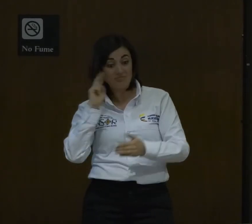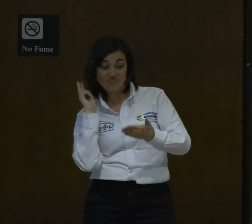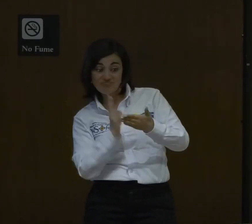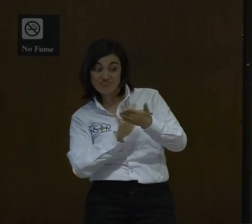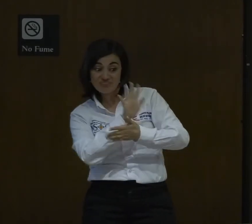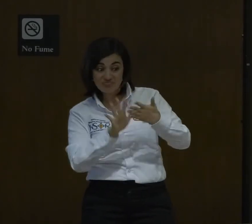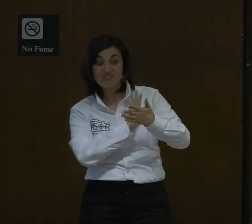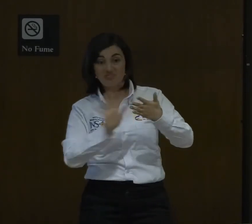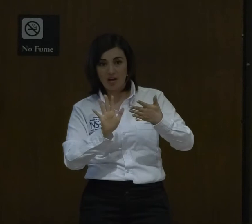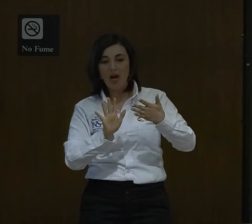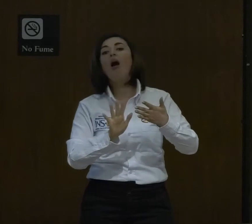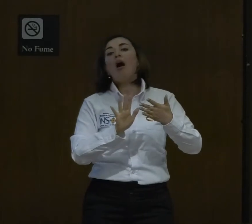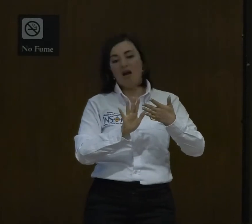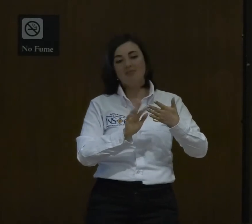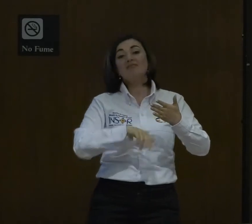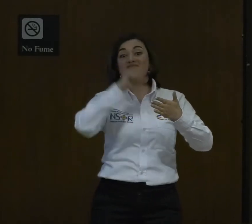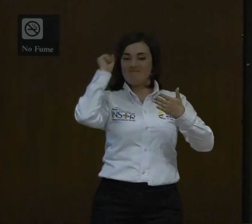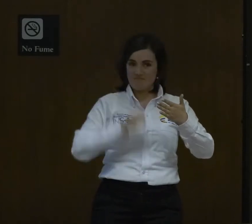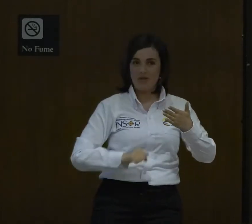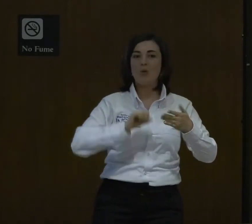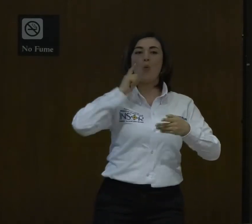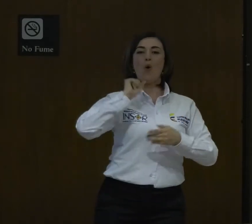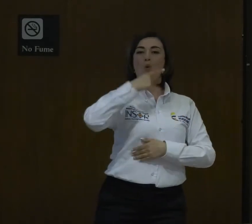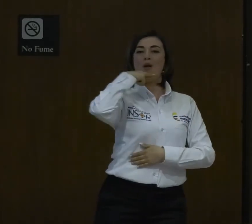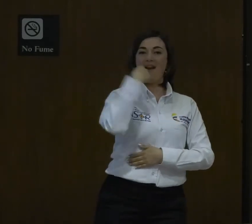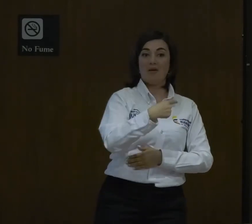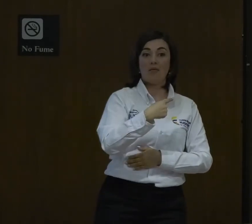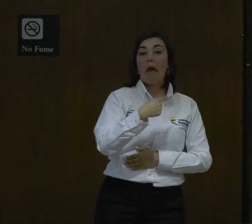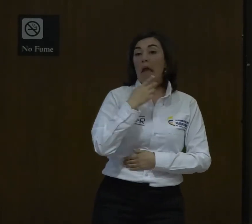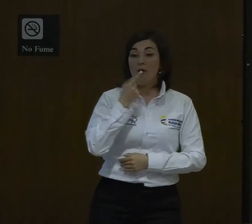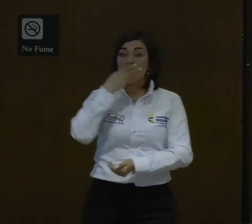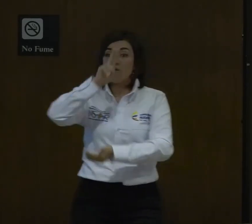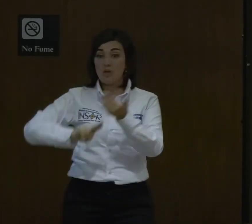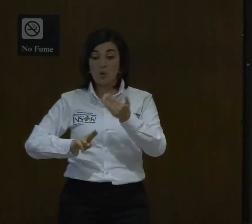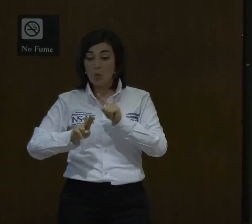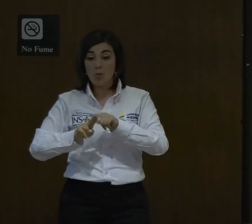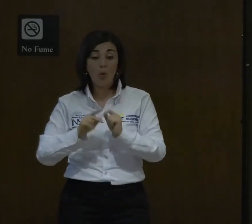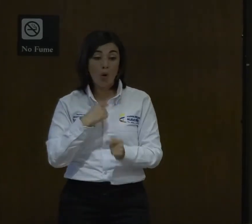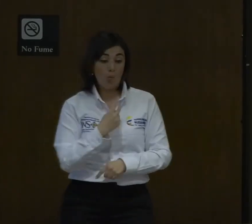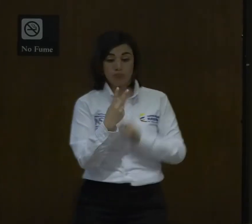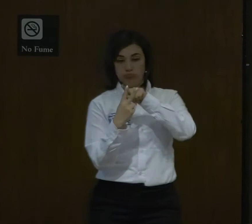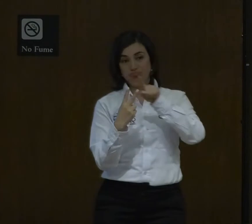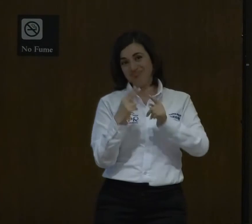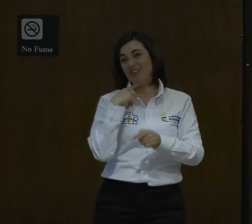decir que hay 2 lenguas. Y si una de ellas no se reconoce como lengua, entonces no podemos hablar de